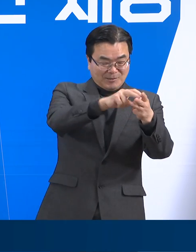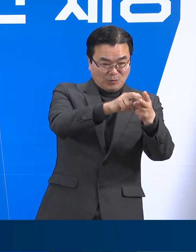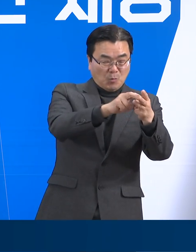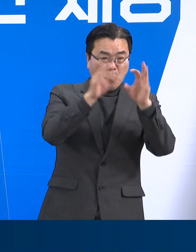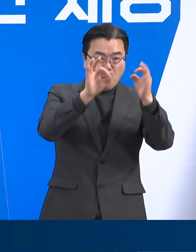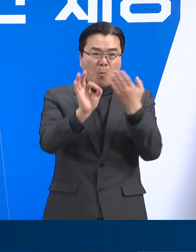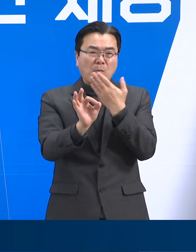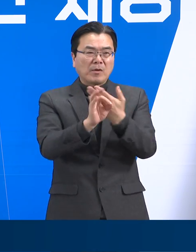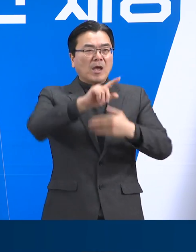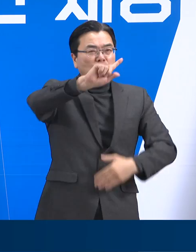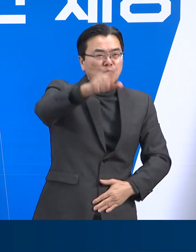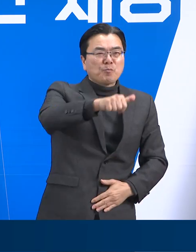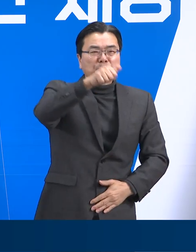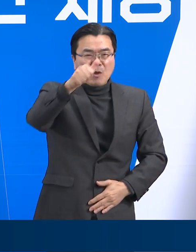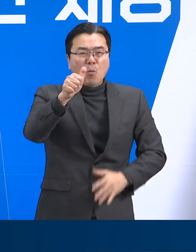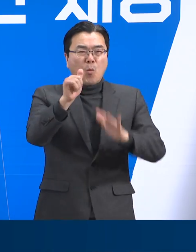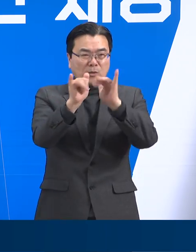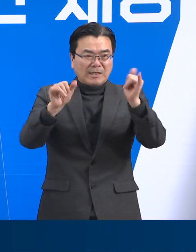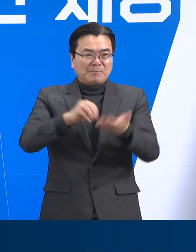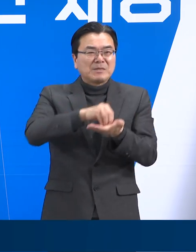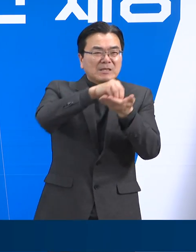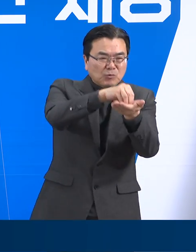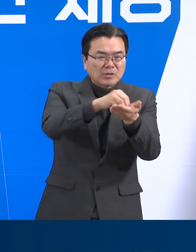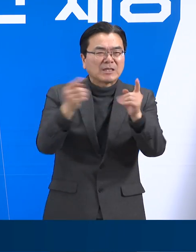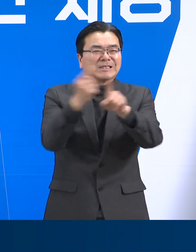기준 605명이 입소해 있습니다.